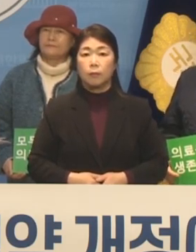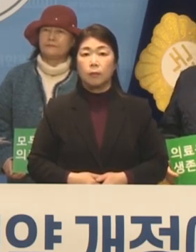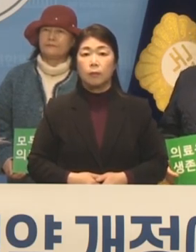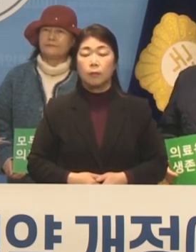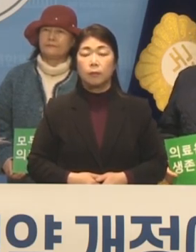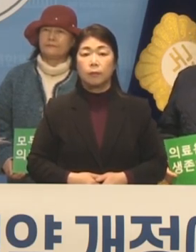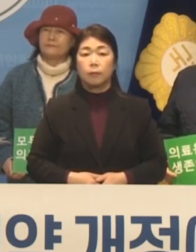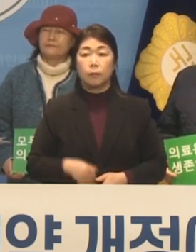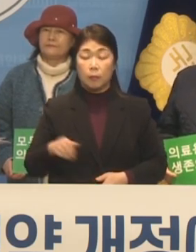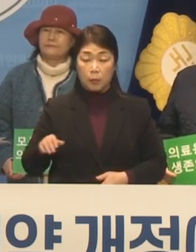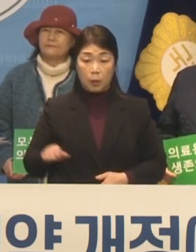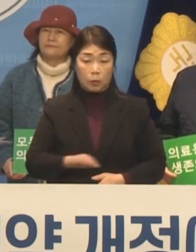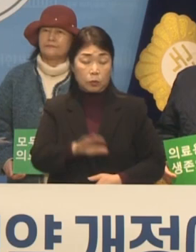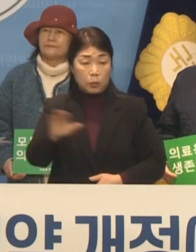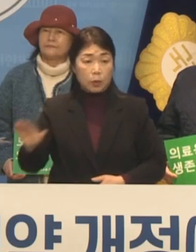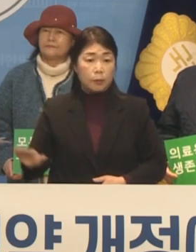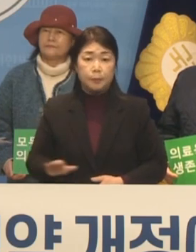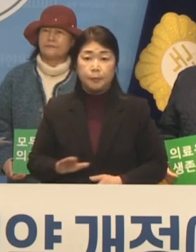엄청나게